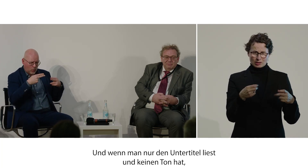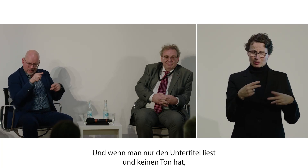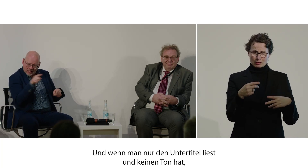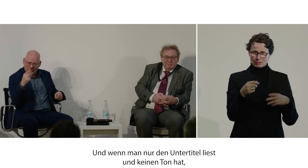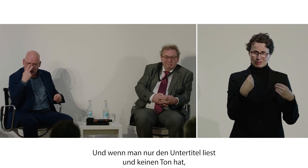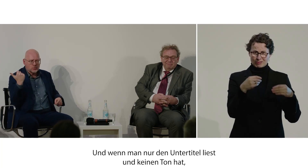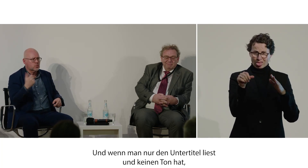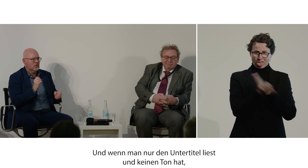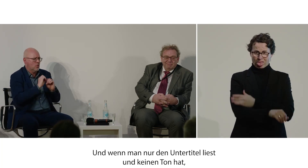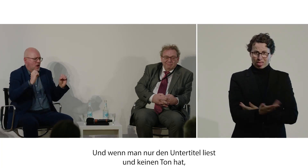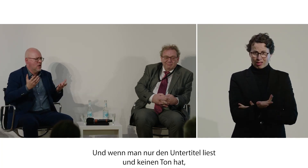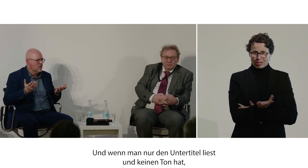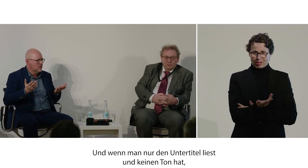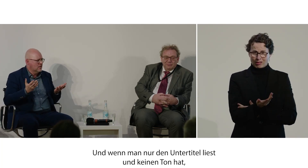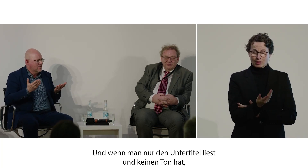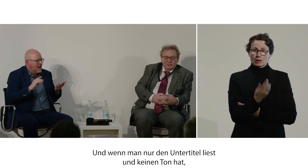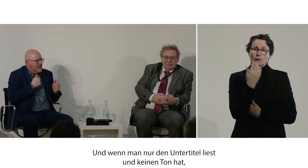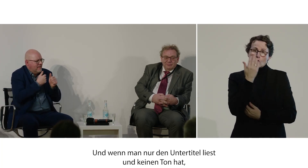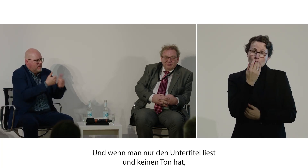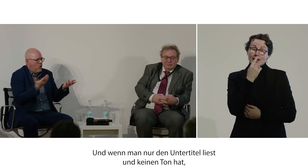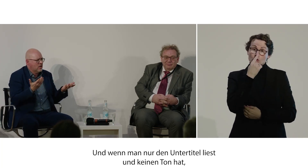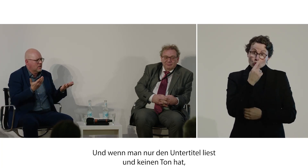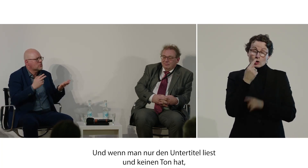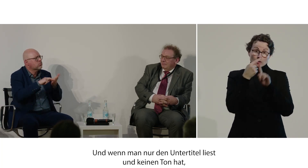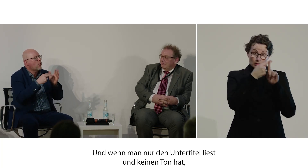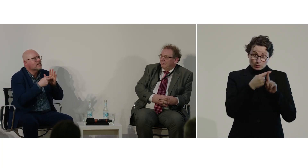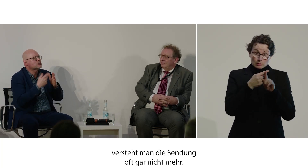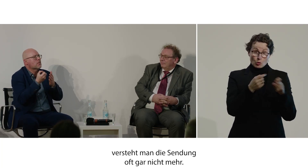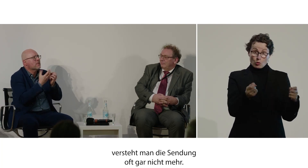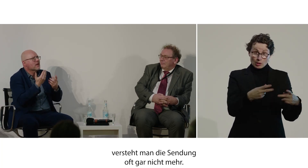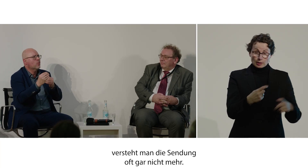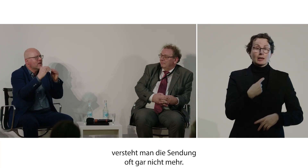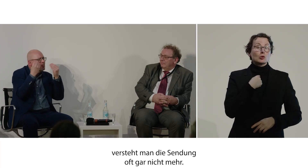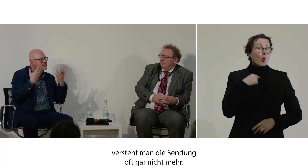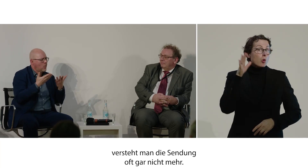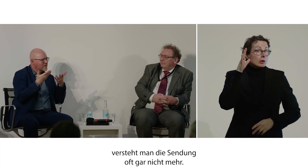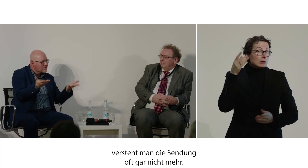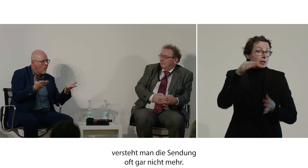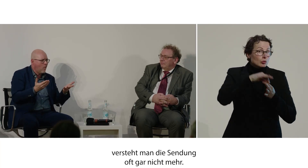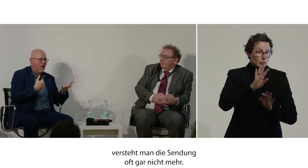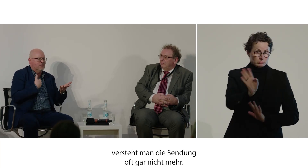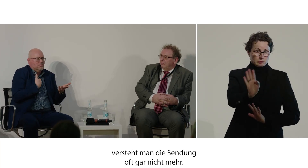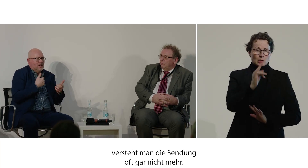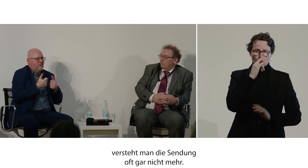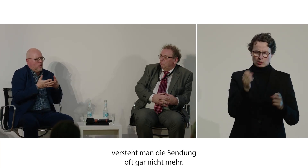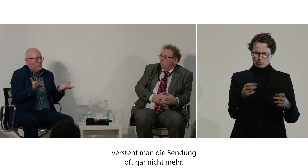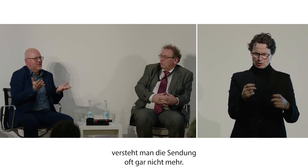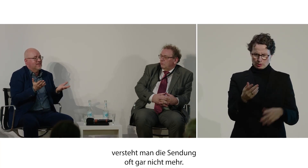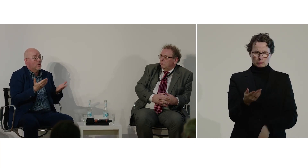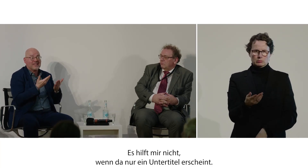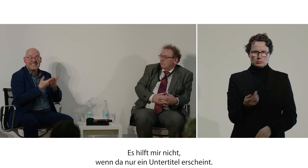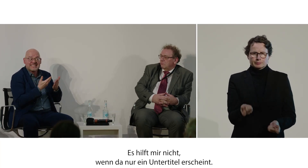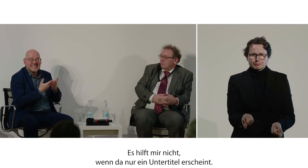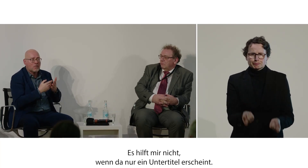Und wenn man jetzt nur den Untertitel liest und keinen Ton hat, hat man oft die Situation, dass man die Sendung gar nicht mehr